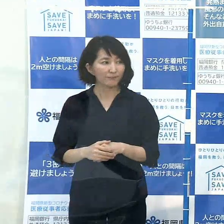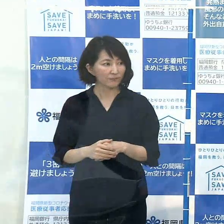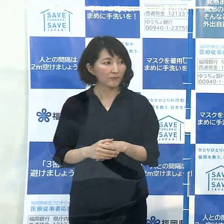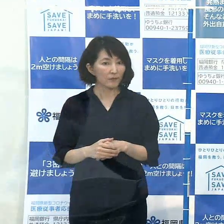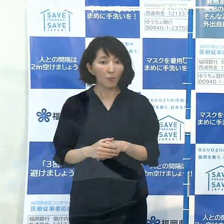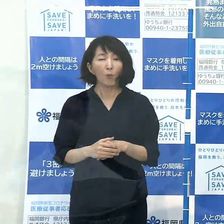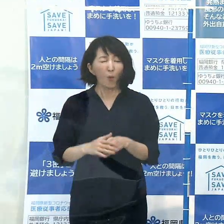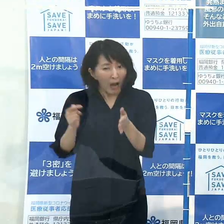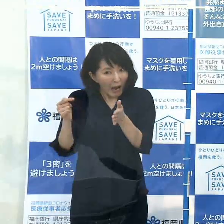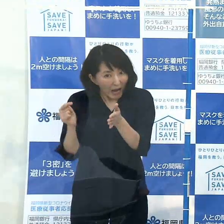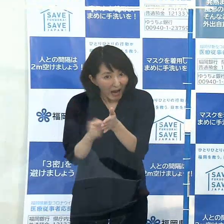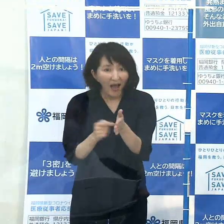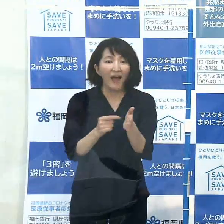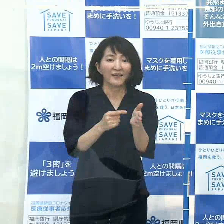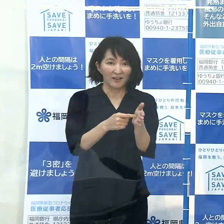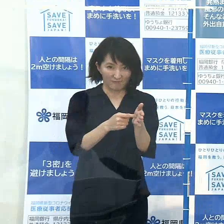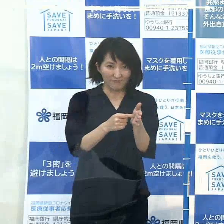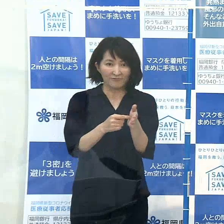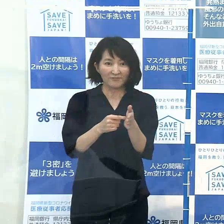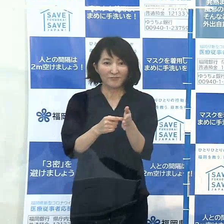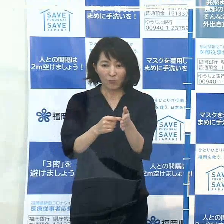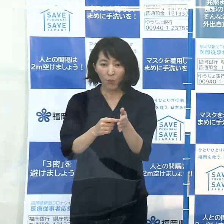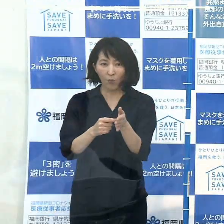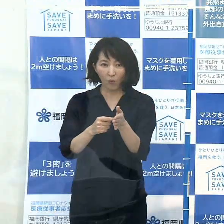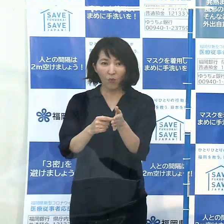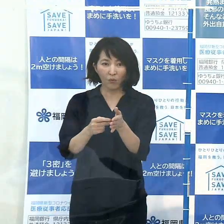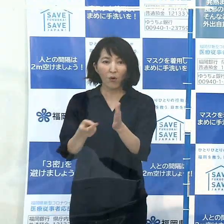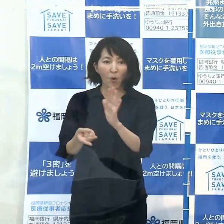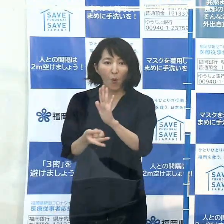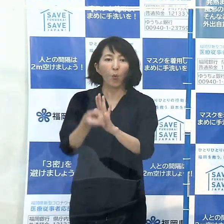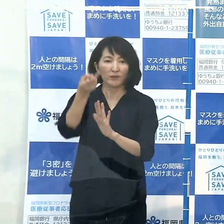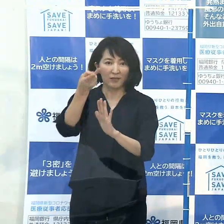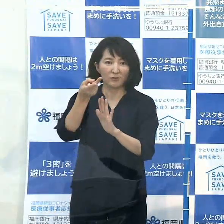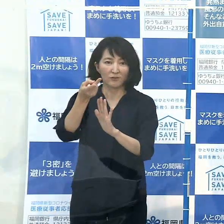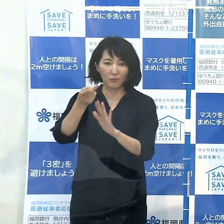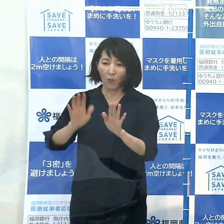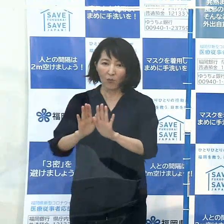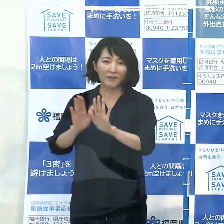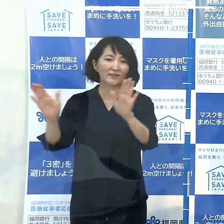もうできるだけ早く、もう最終調整に今入っております。